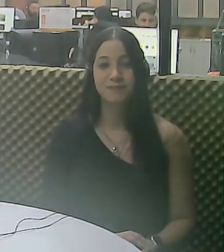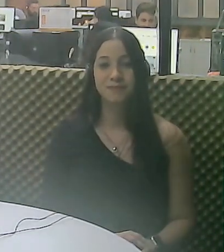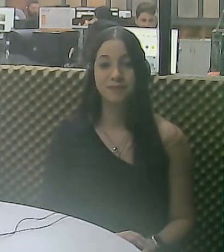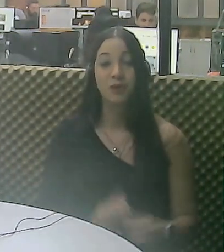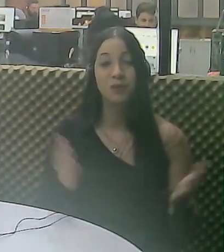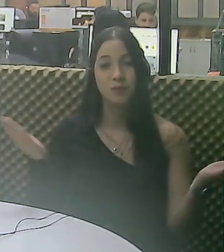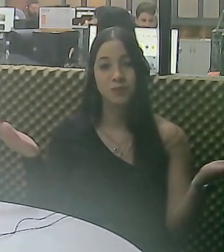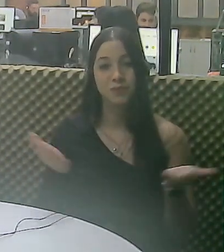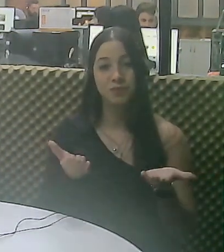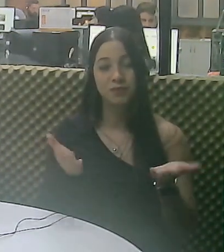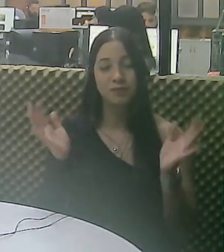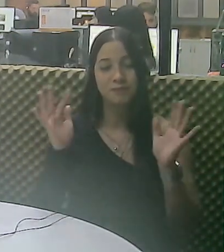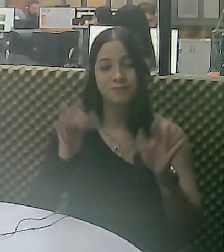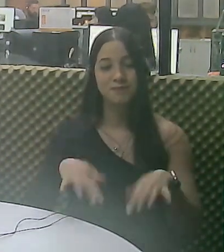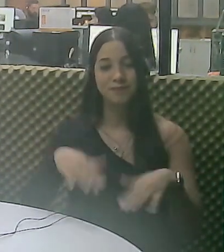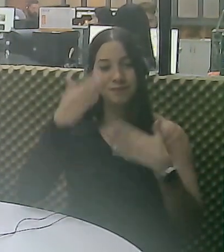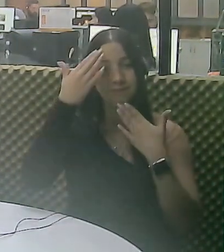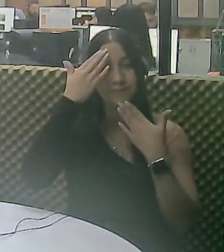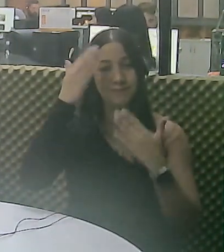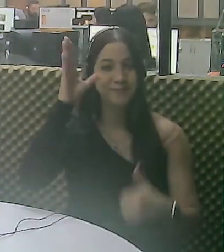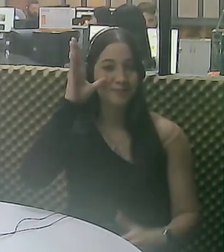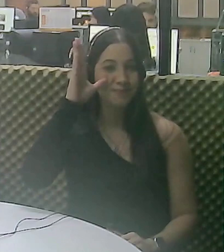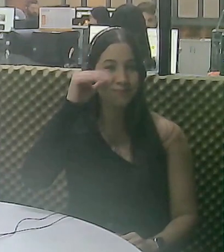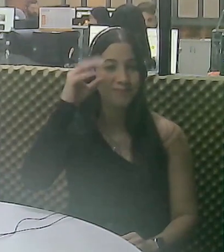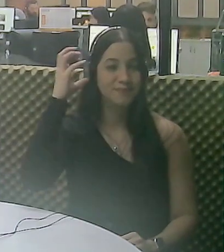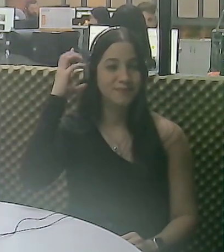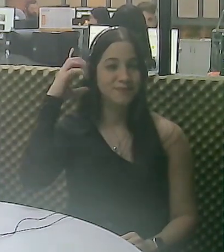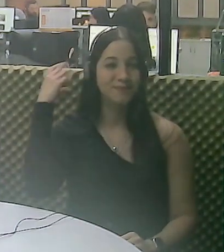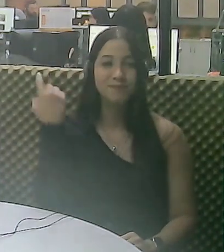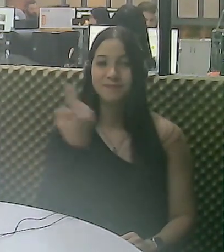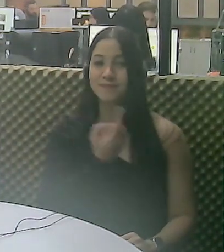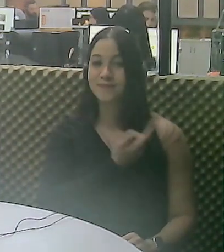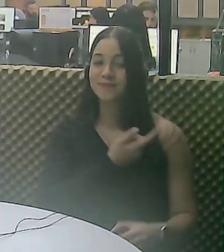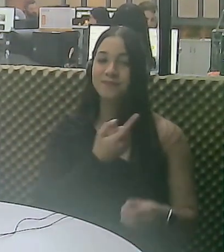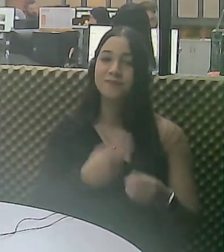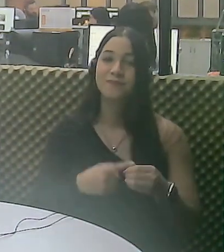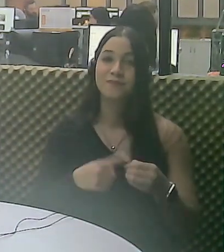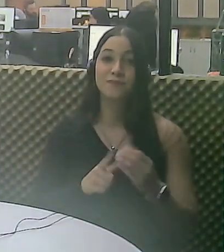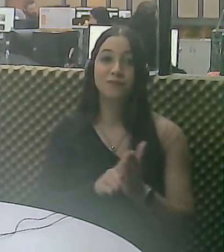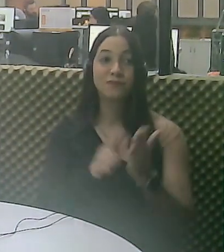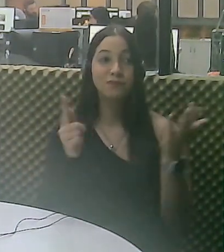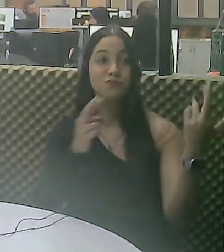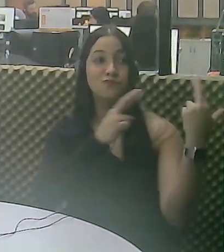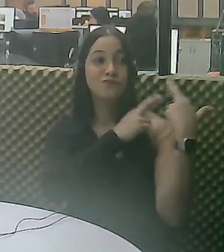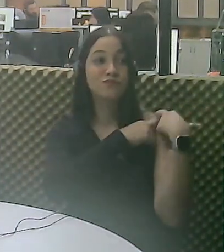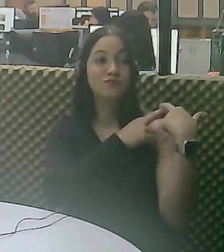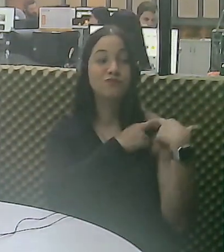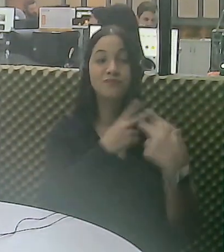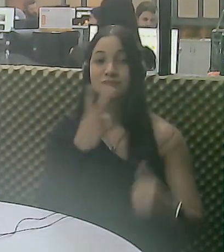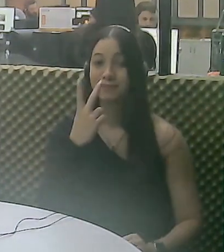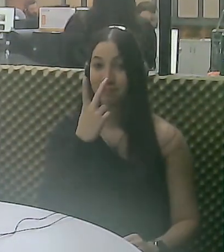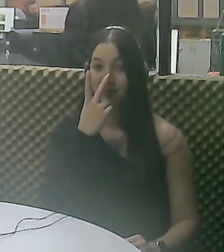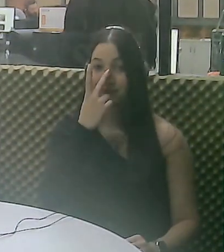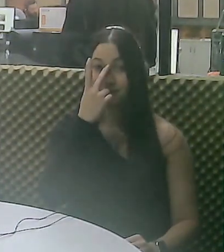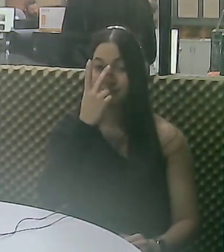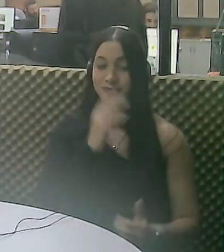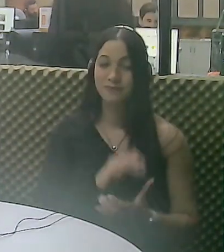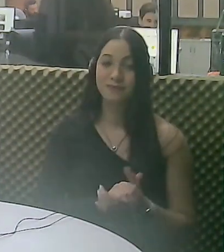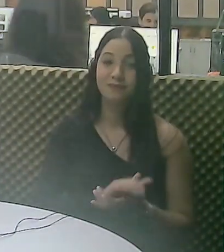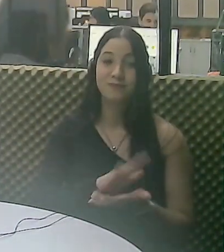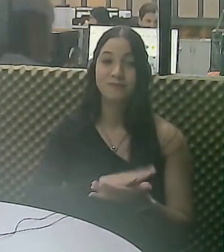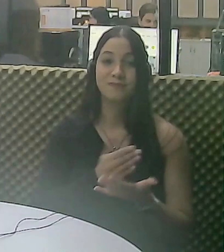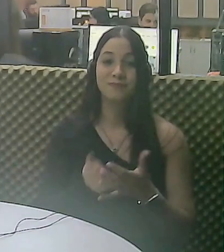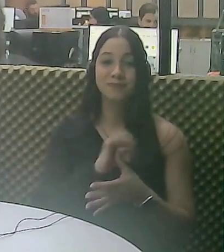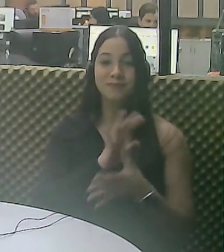E a edição de hoje fica por aqui. Obrigado pela sua audiência, Rádio Nossa Cidade. Jornalista responsável pela edição, Vanessa